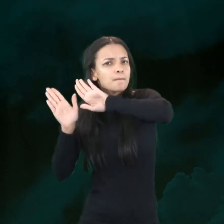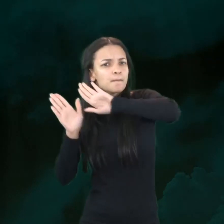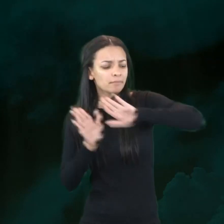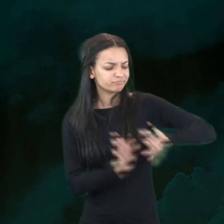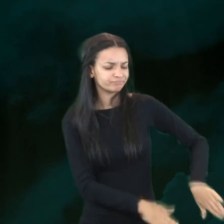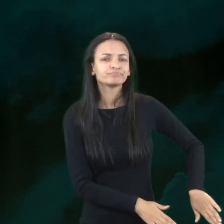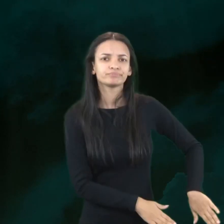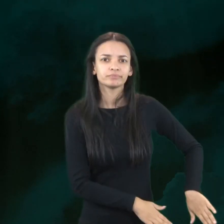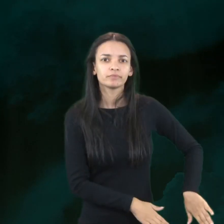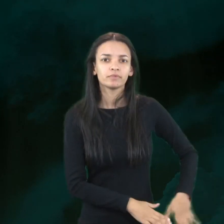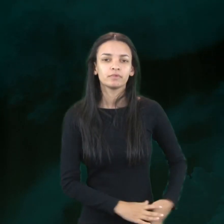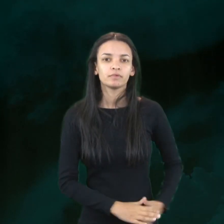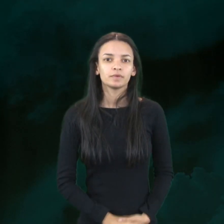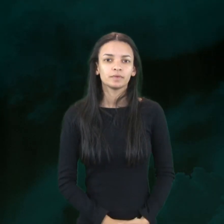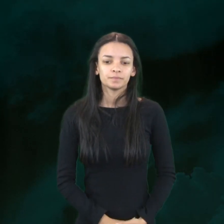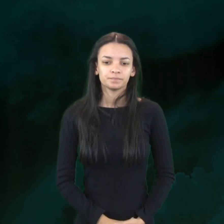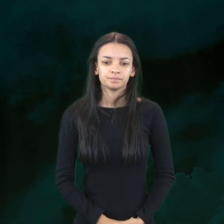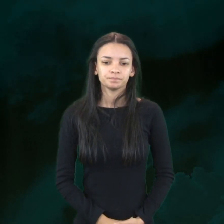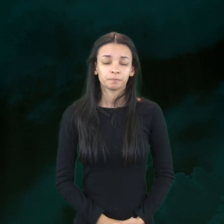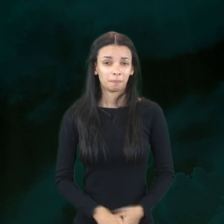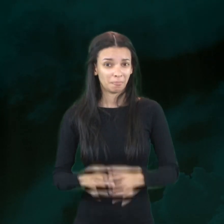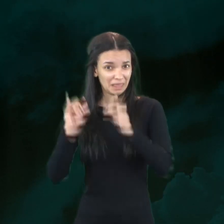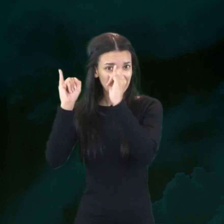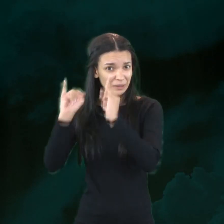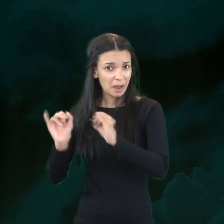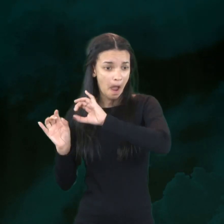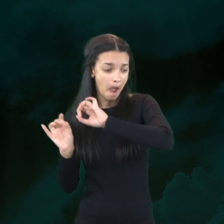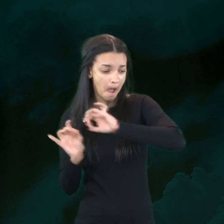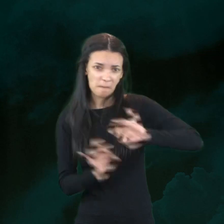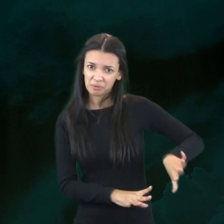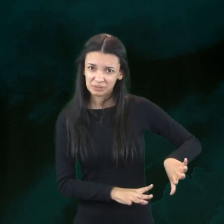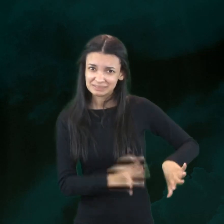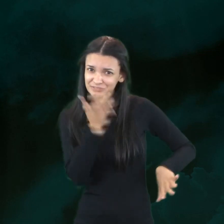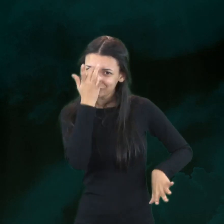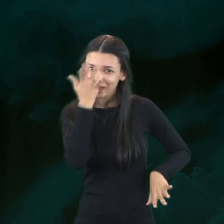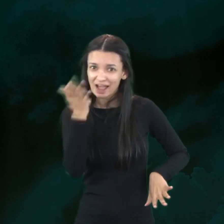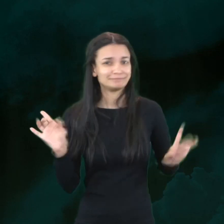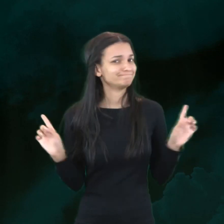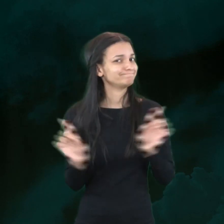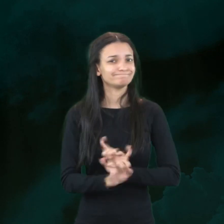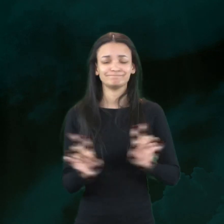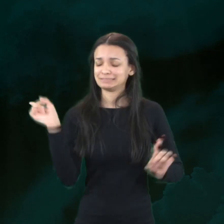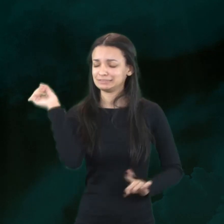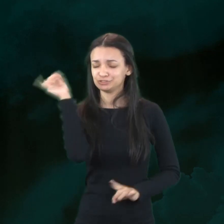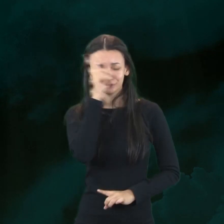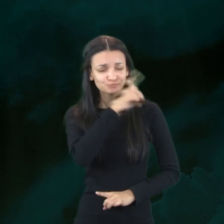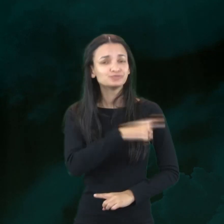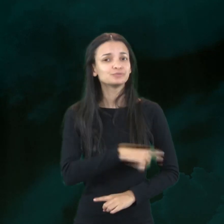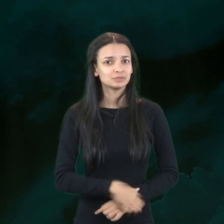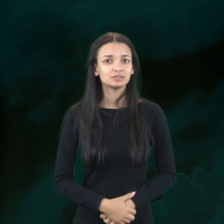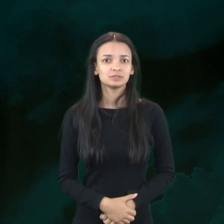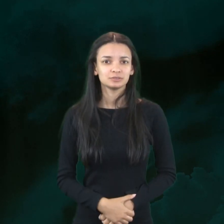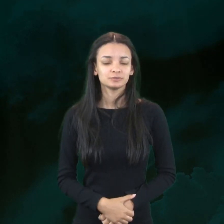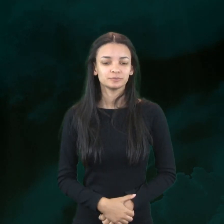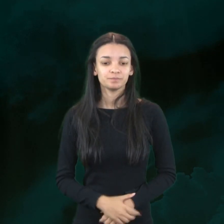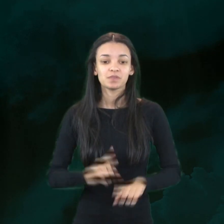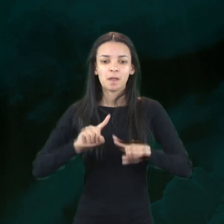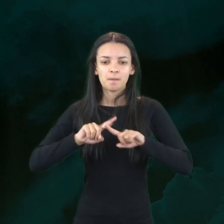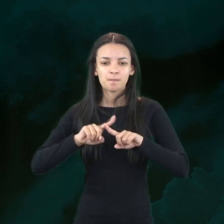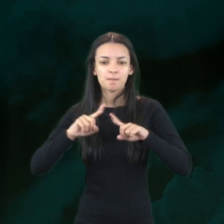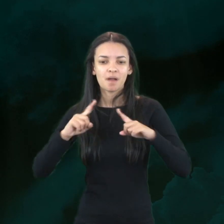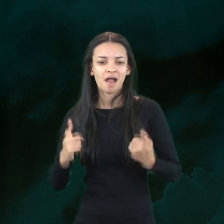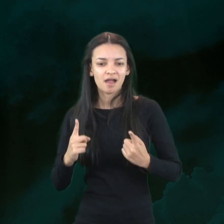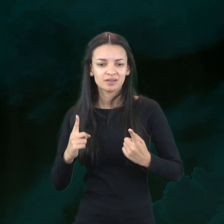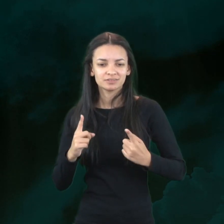leitura dizer, deixaram os ídolos, para eles não foi fácil. Não foi fácil para eles. Deixando os ídolos, vos convertestes